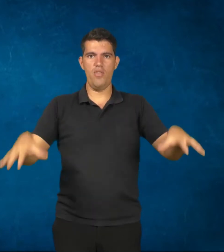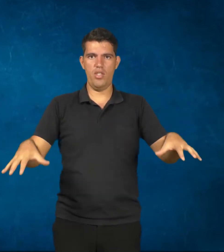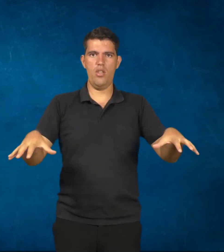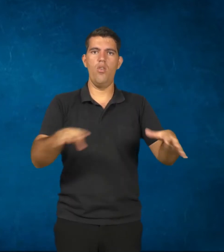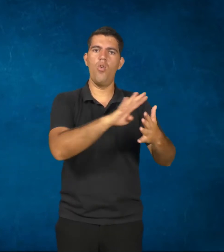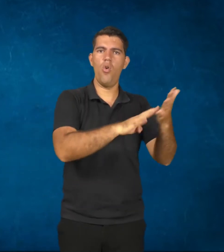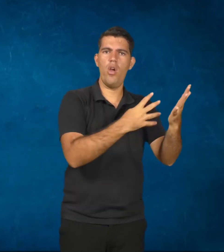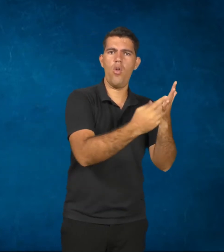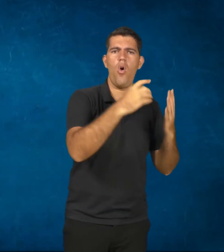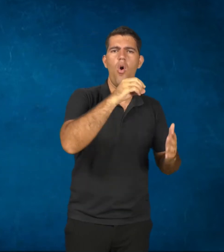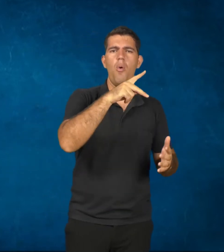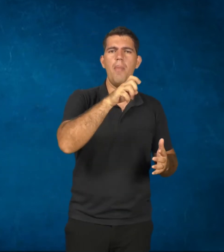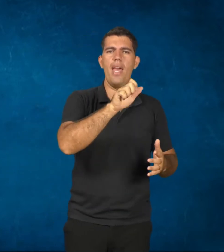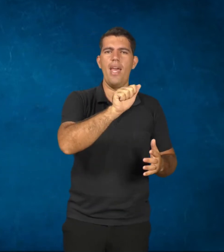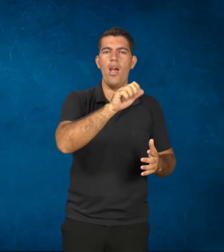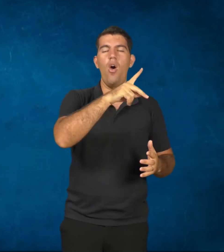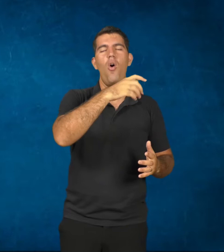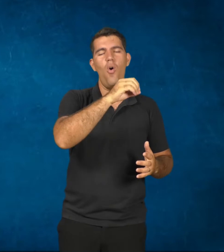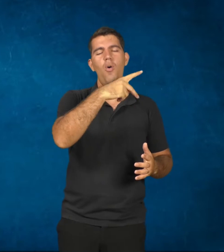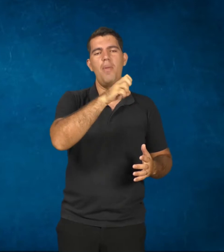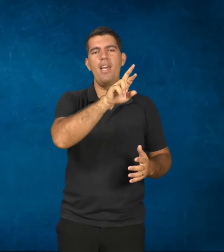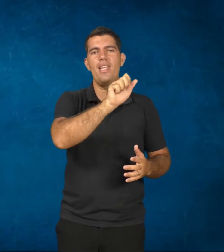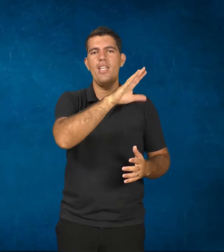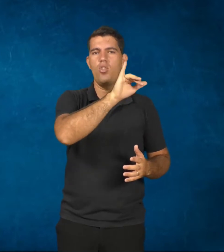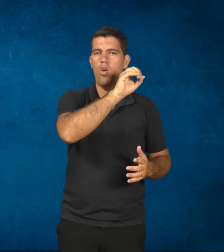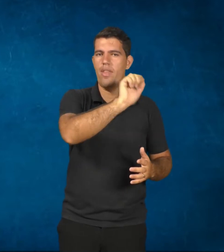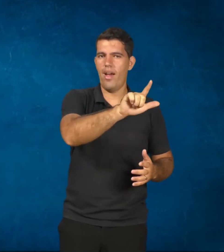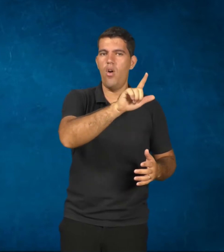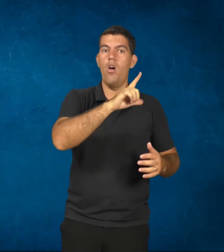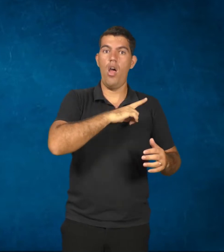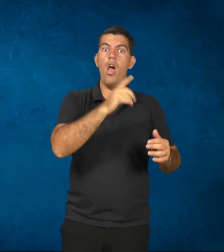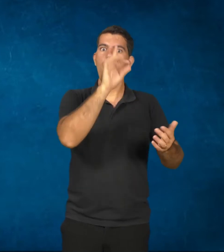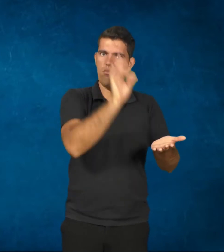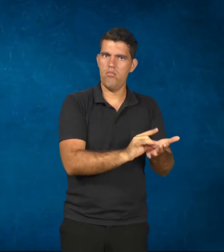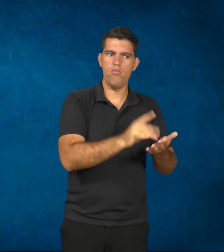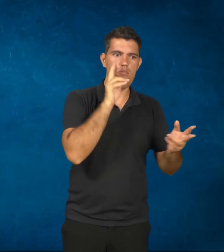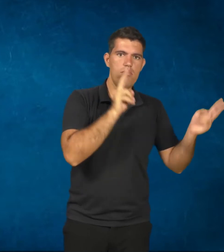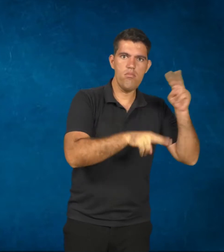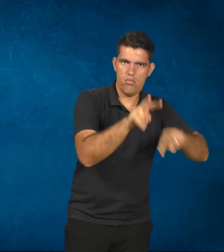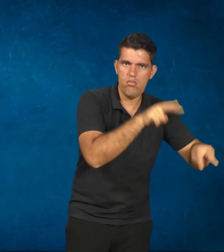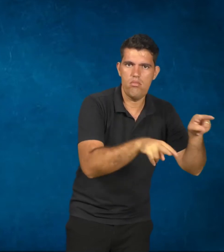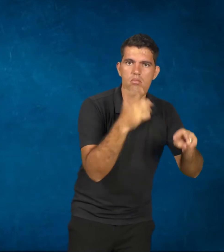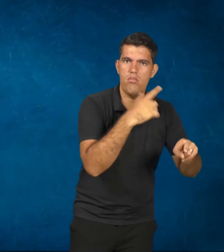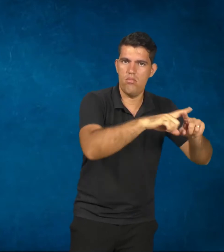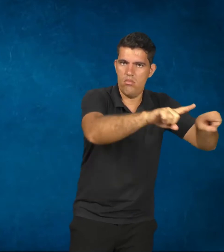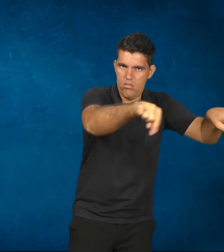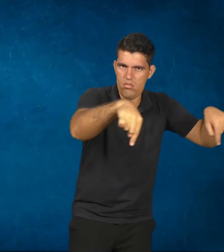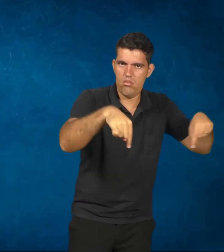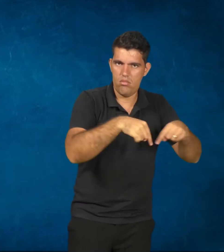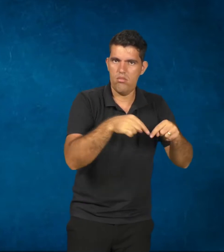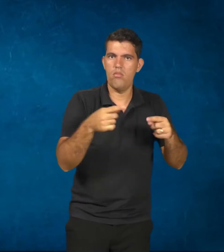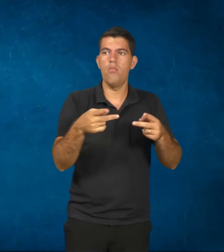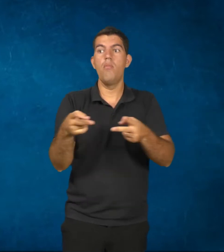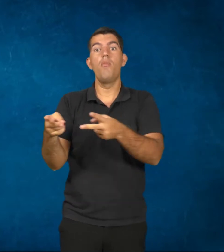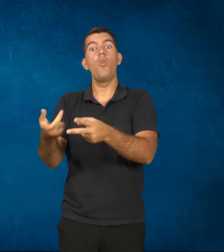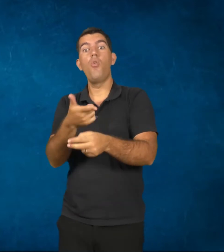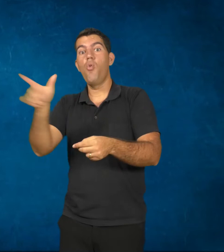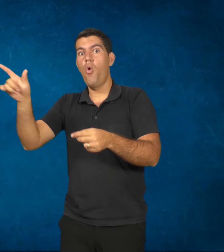Currículo operacional, que realmente ocorre, pode ser observado em sala de aula, um currículo percebido que o professor